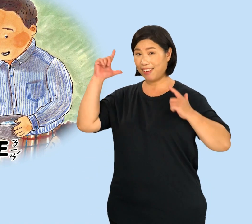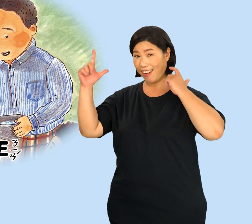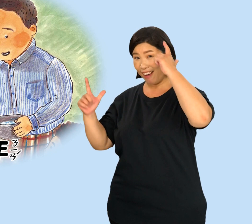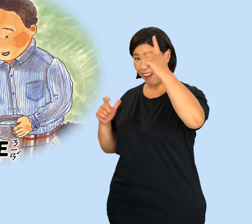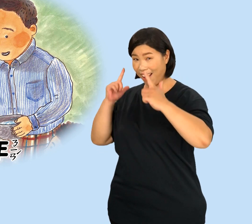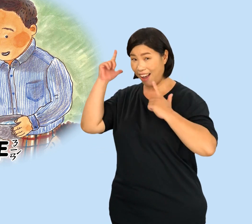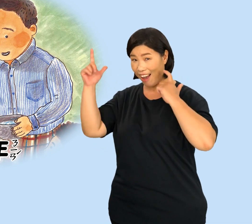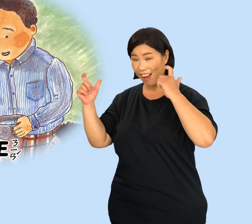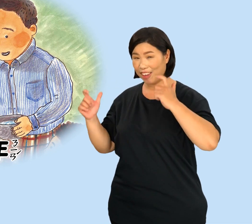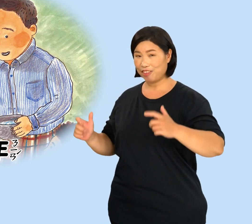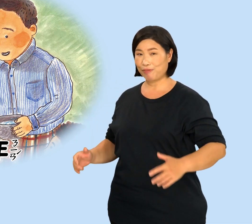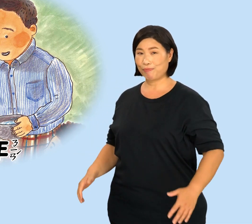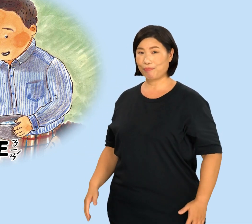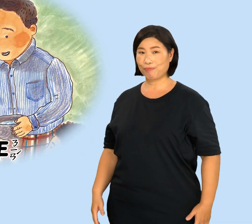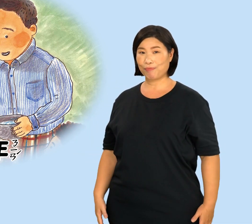过年。